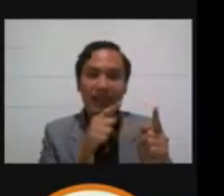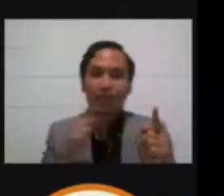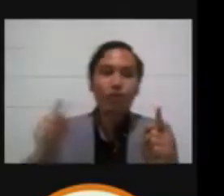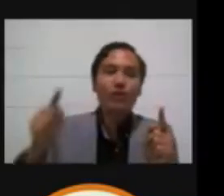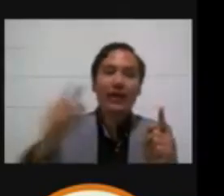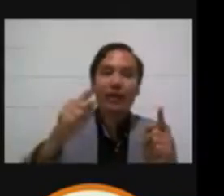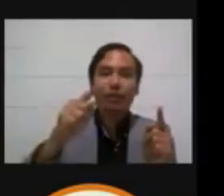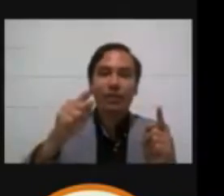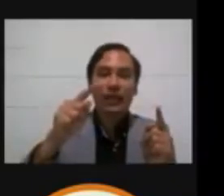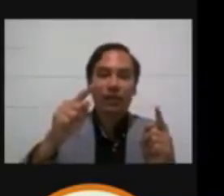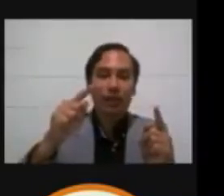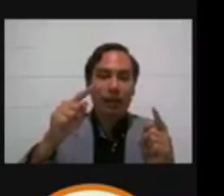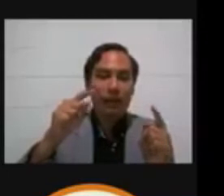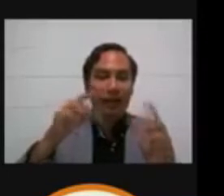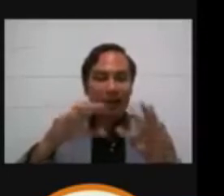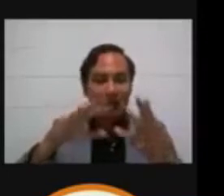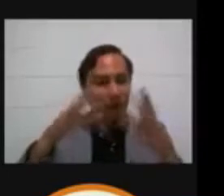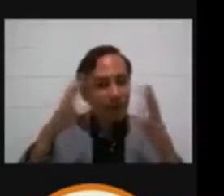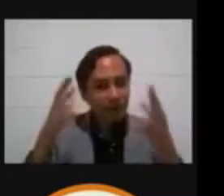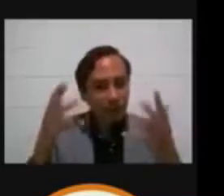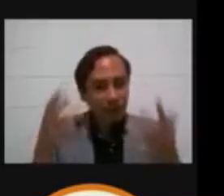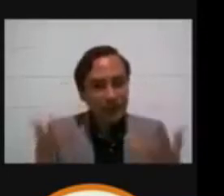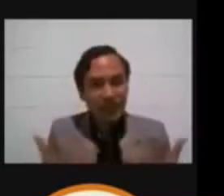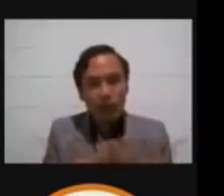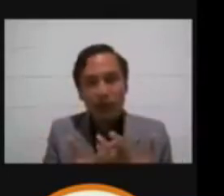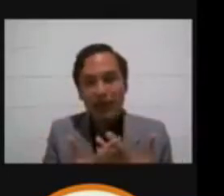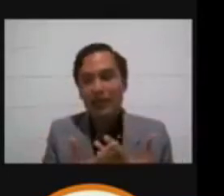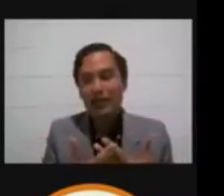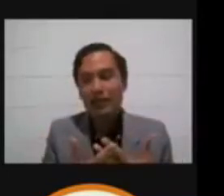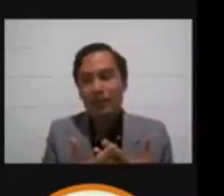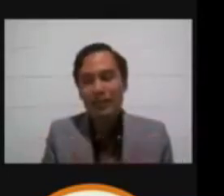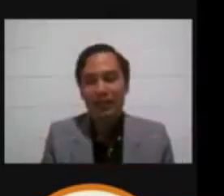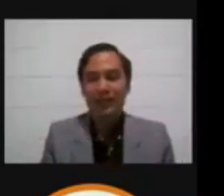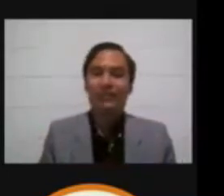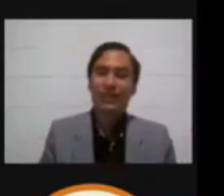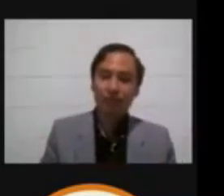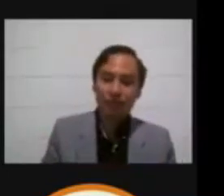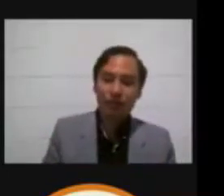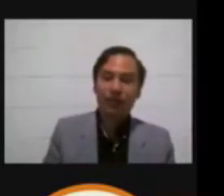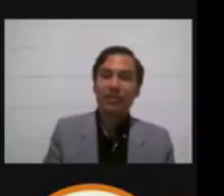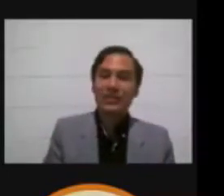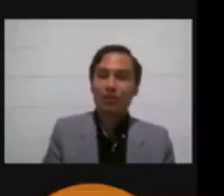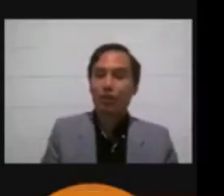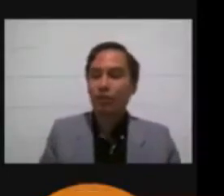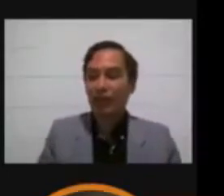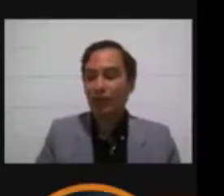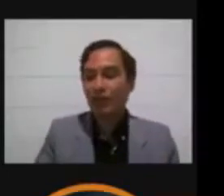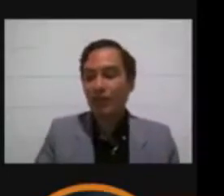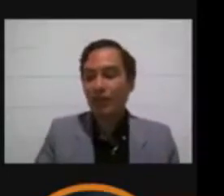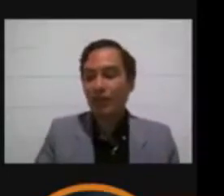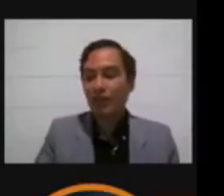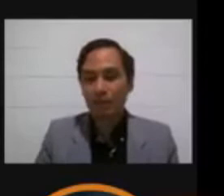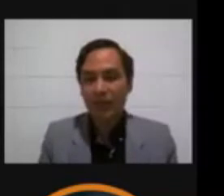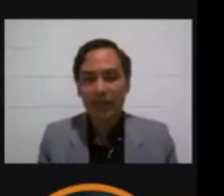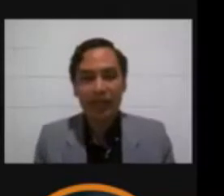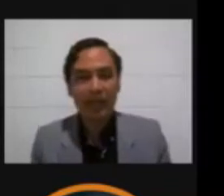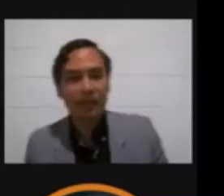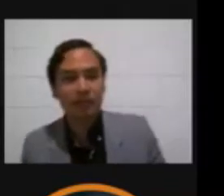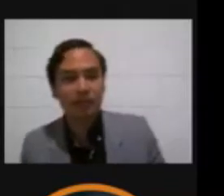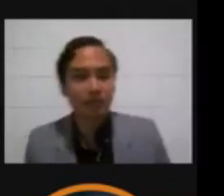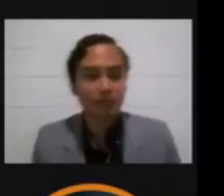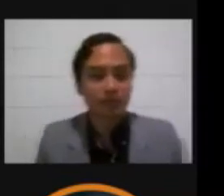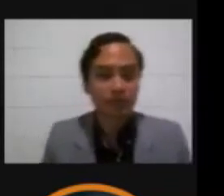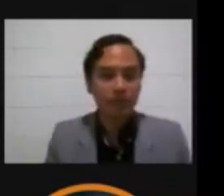y todos hubieran aportado para que el espacio se adecuara a él. Entonces, como digo, a veces es un poco paradójico que